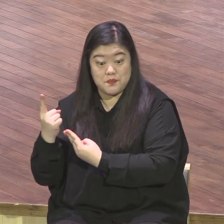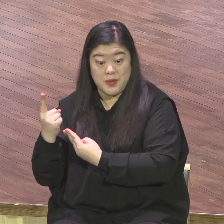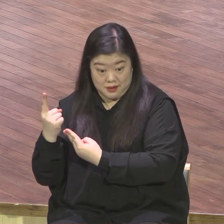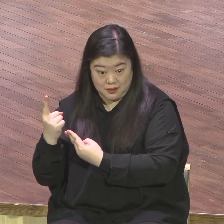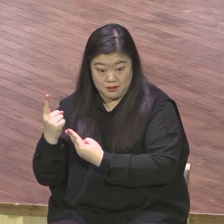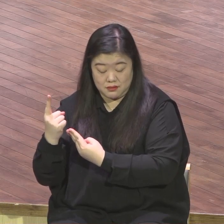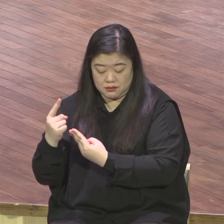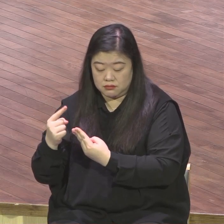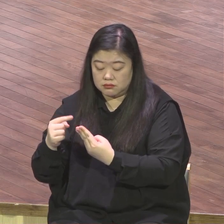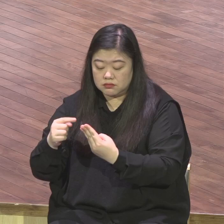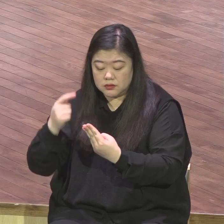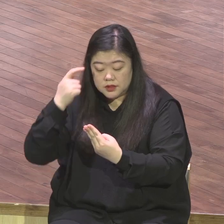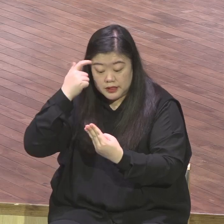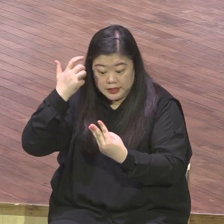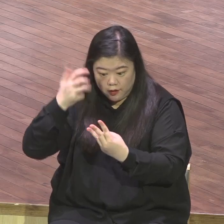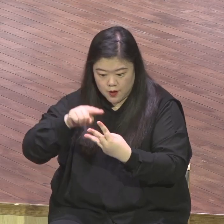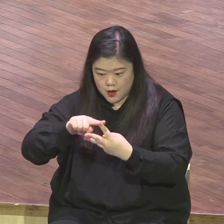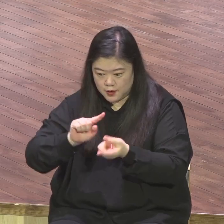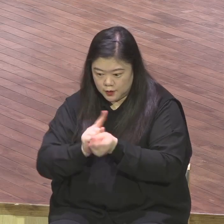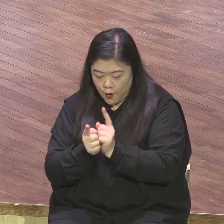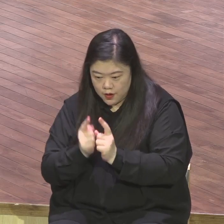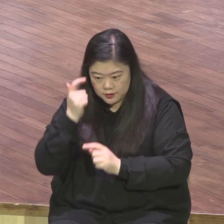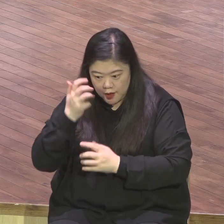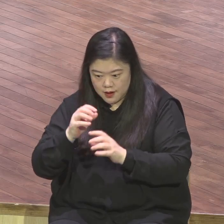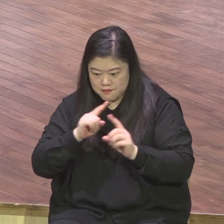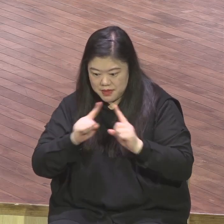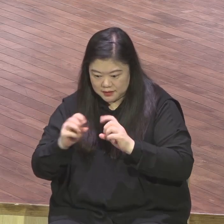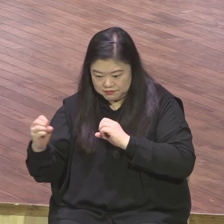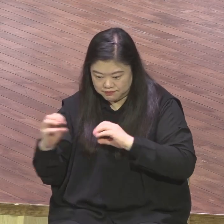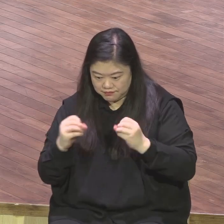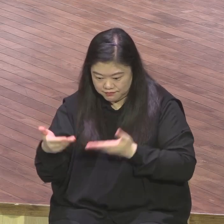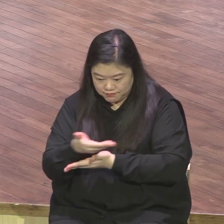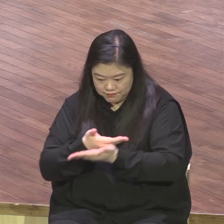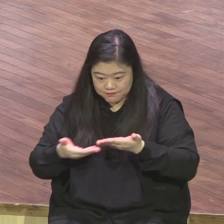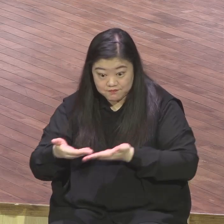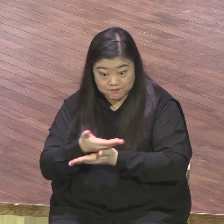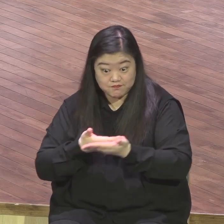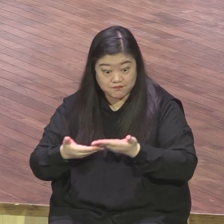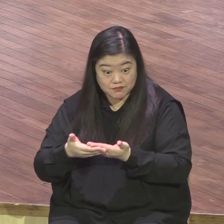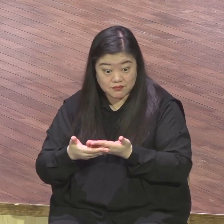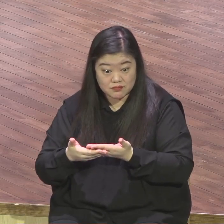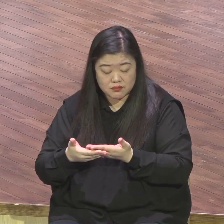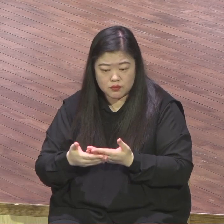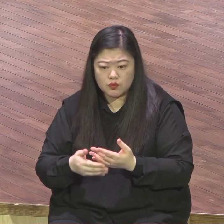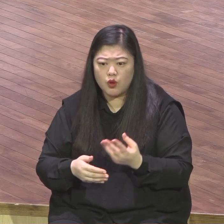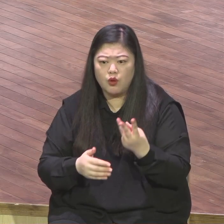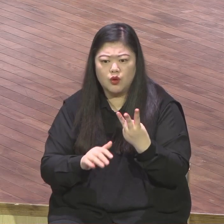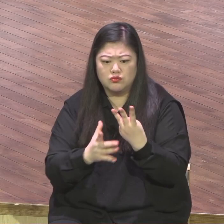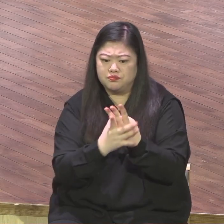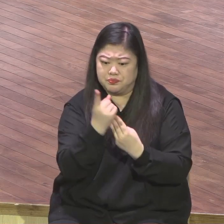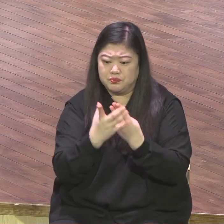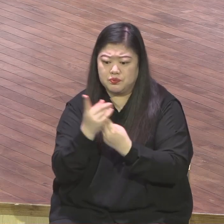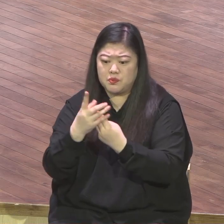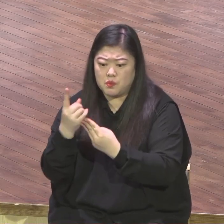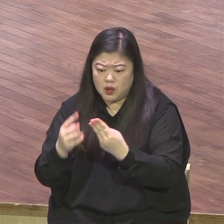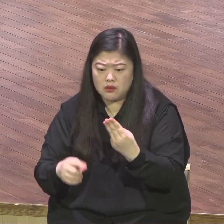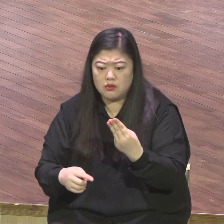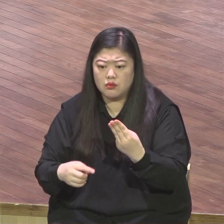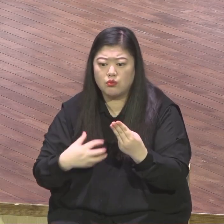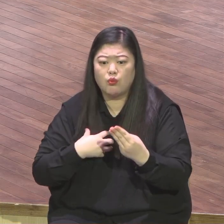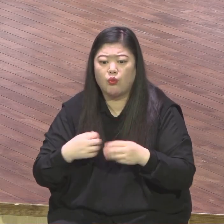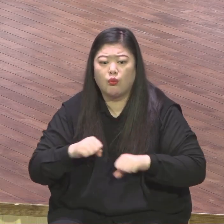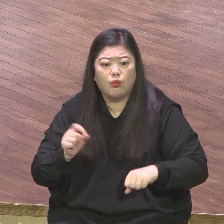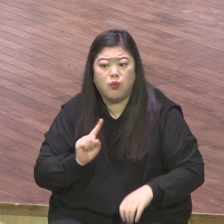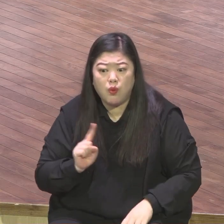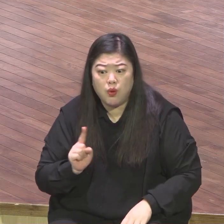3.1조 영적으로 활성화되는 것을 말하는데 주부 광고를 보면 3.1조를 어떻게 운영하는지 세밀하게 다